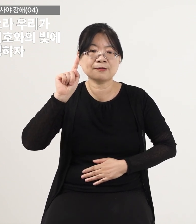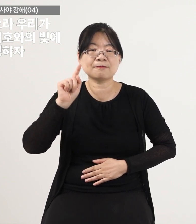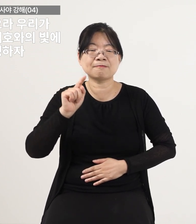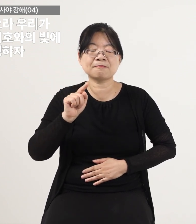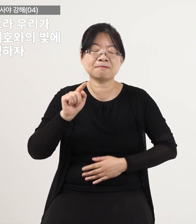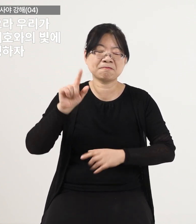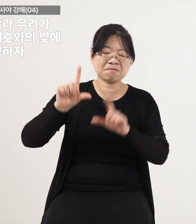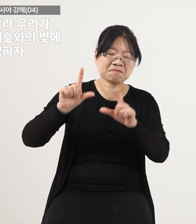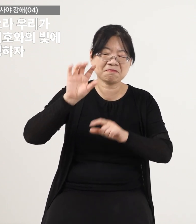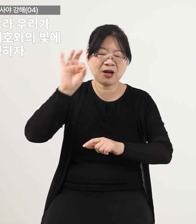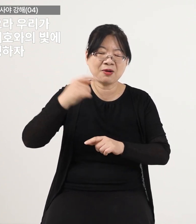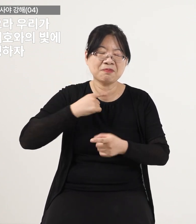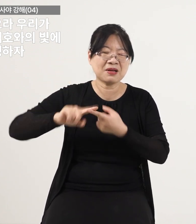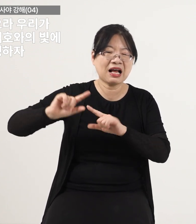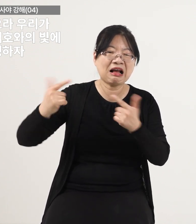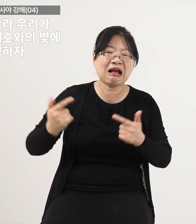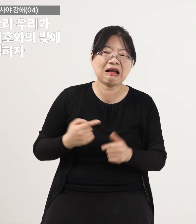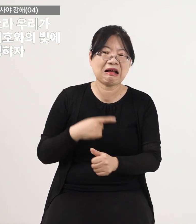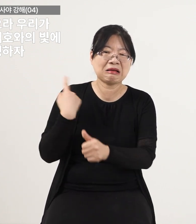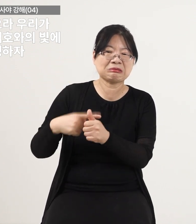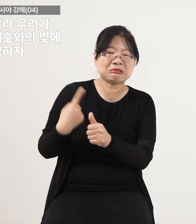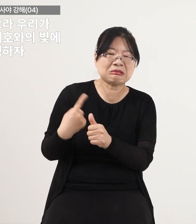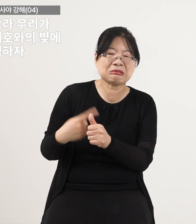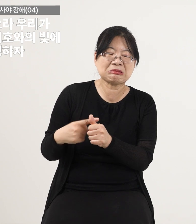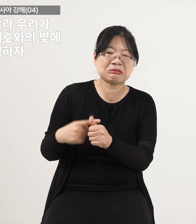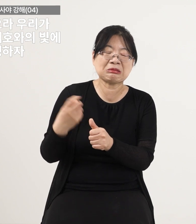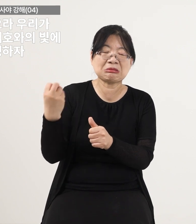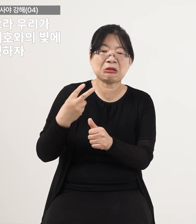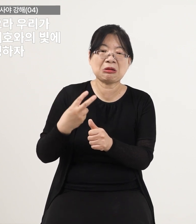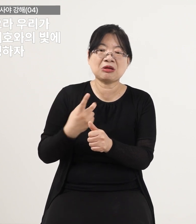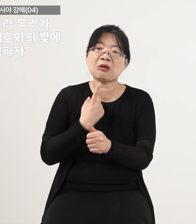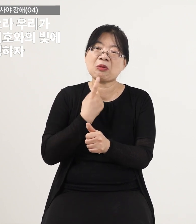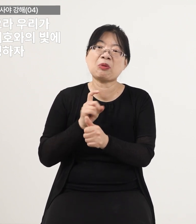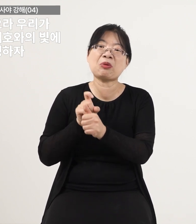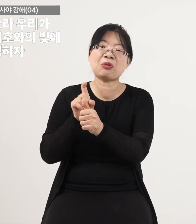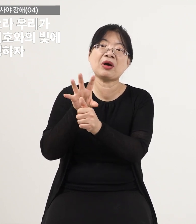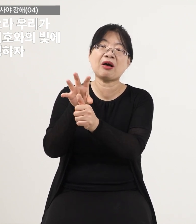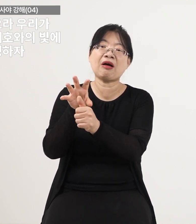맞득치 않아서 비난과 또 위협을